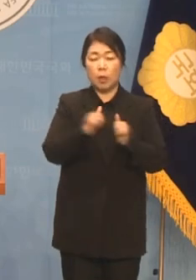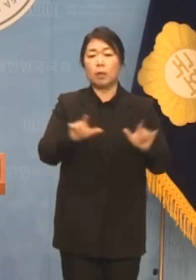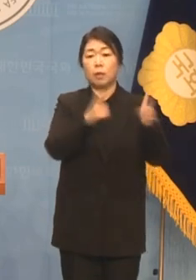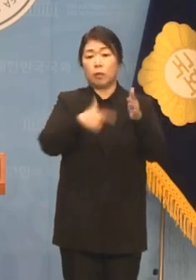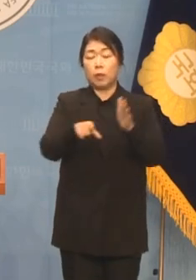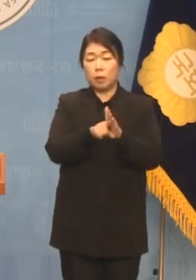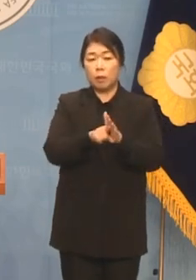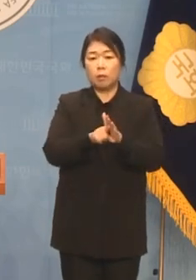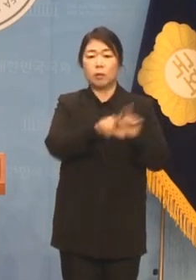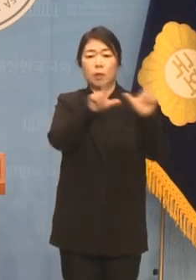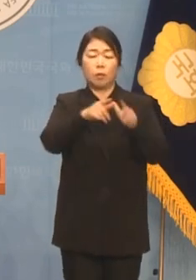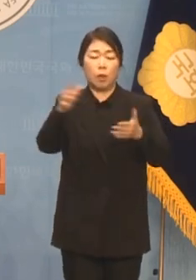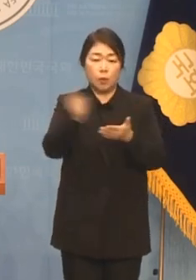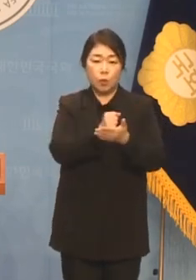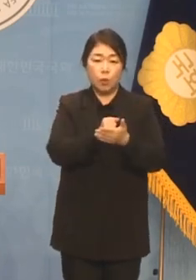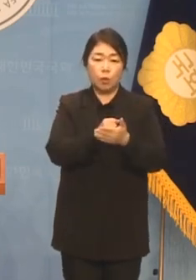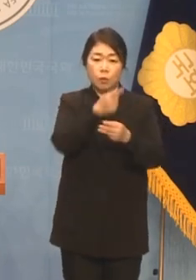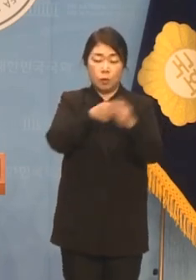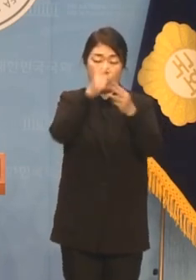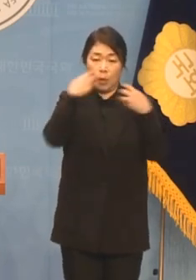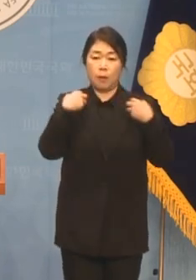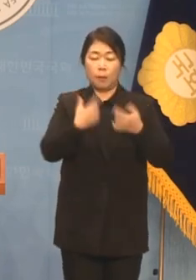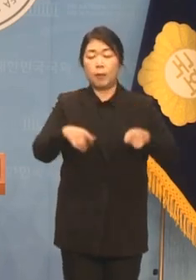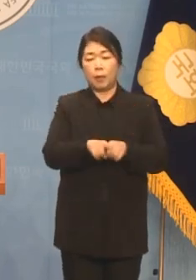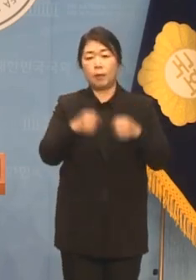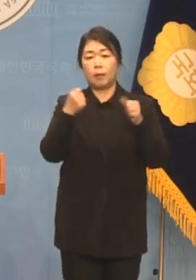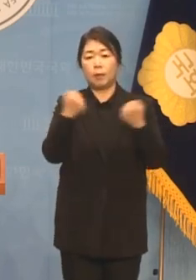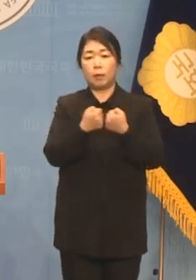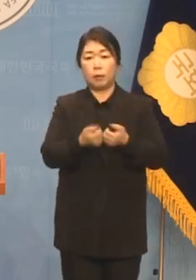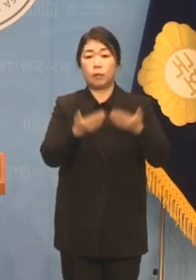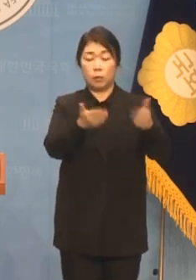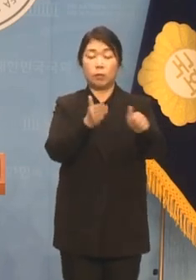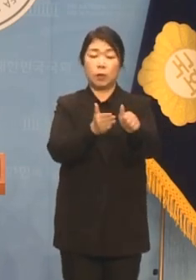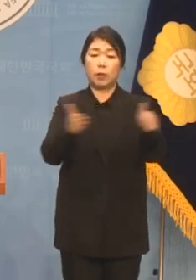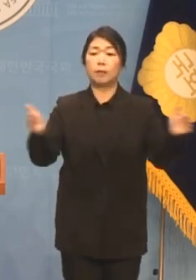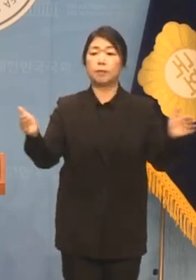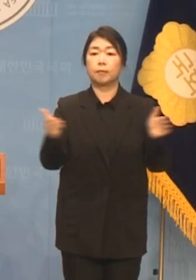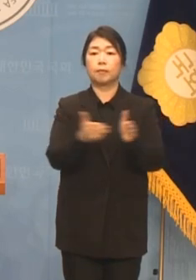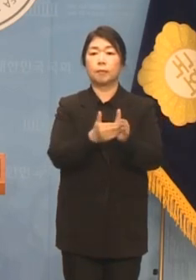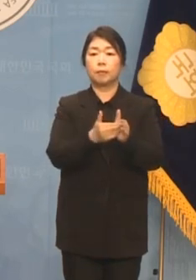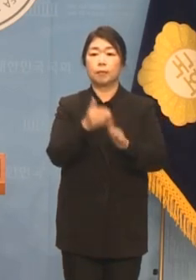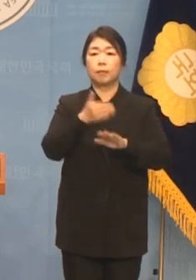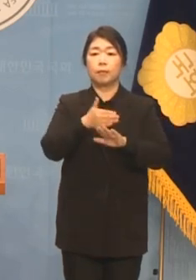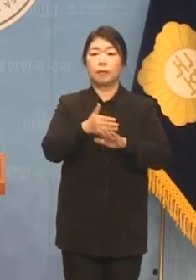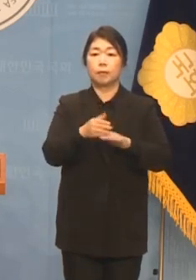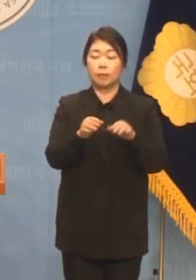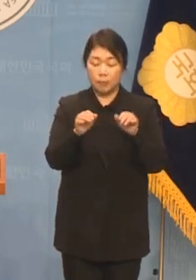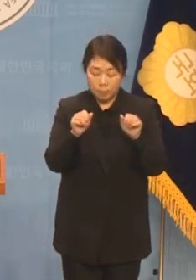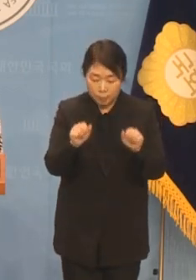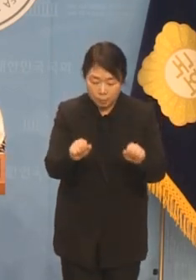민생으로 윤석열 정권과 함께 싸웁시다 기자 회견 마치도록 하겠습니다